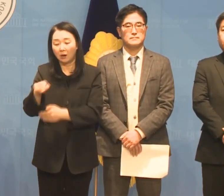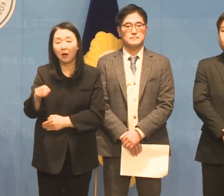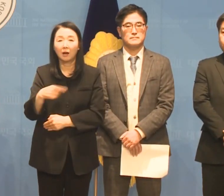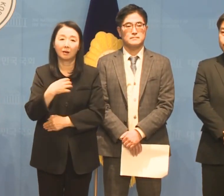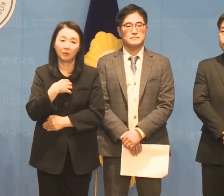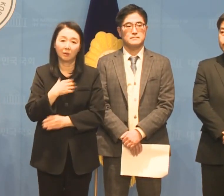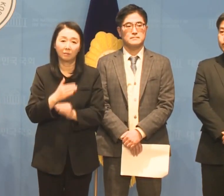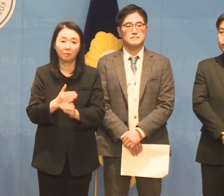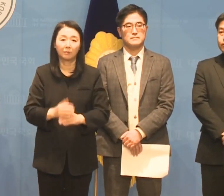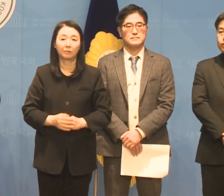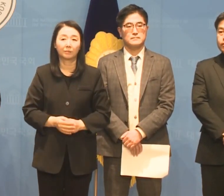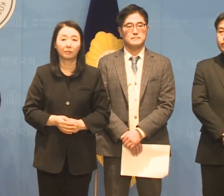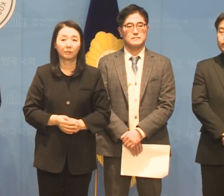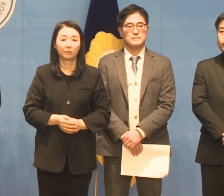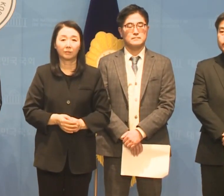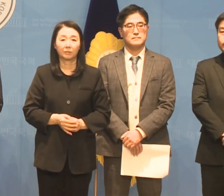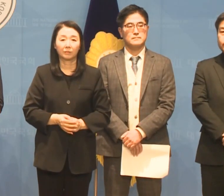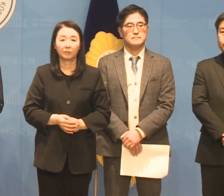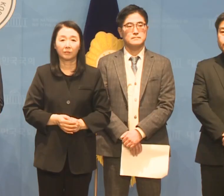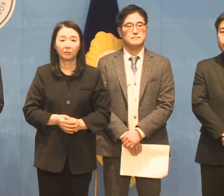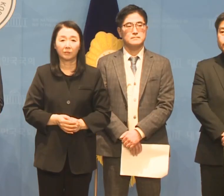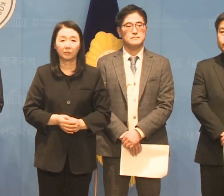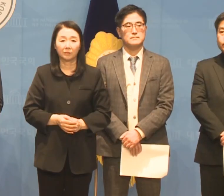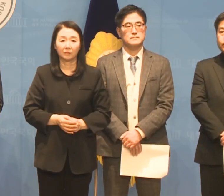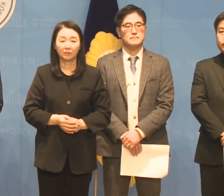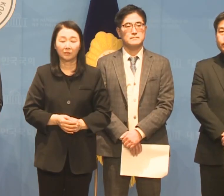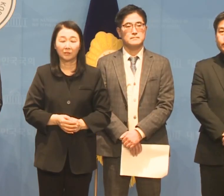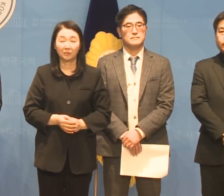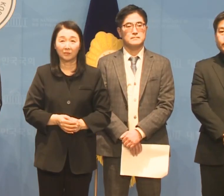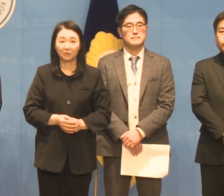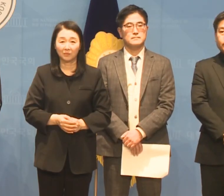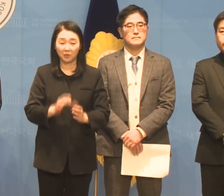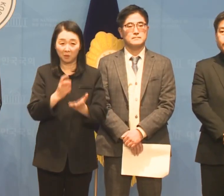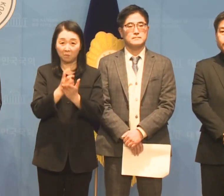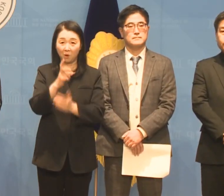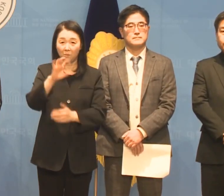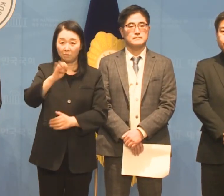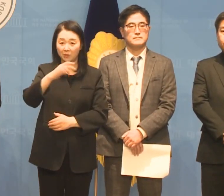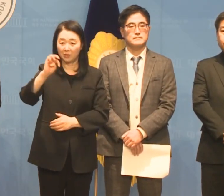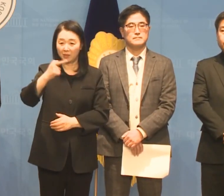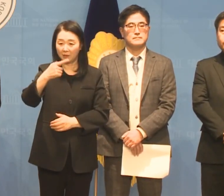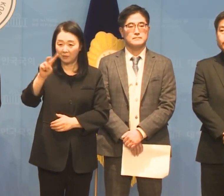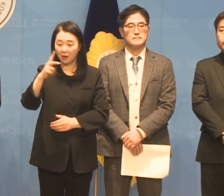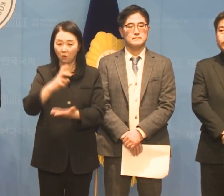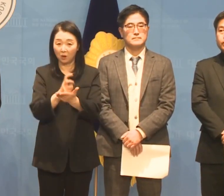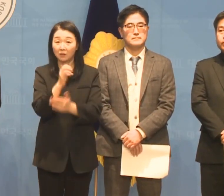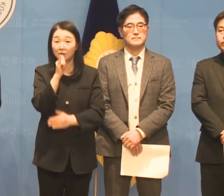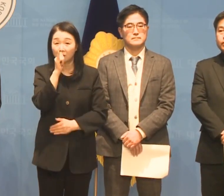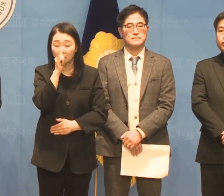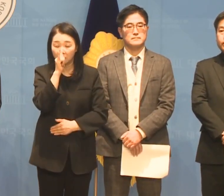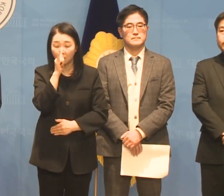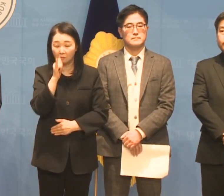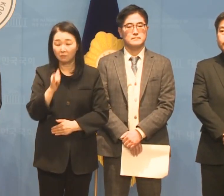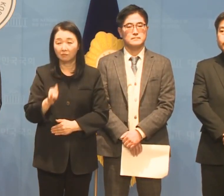위험스럽다는 말씀드립니다. 미란다 원칙이 있습니다. 미란다 원칙은 피고인에게 변호인을 선임할 수